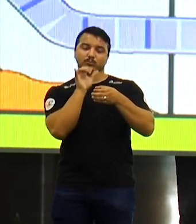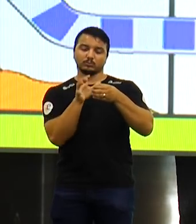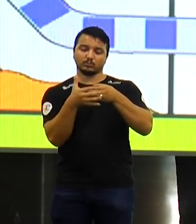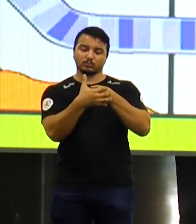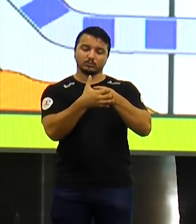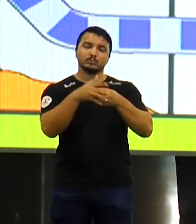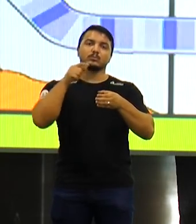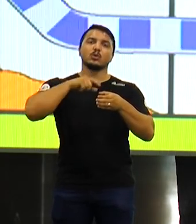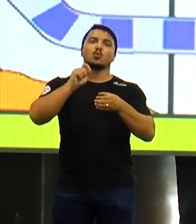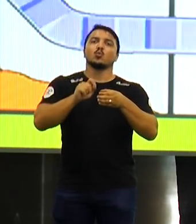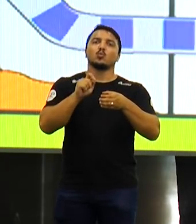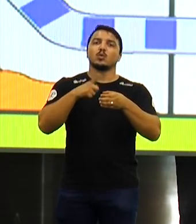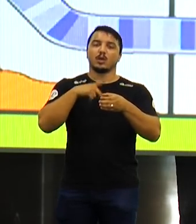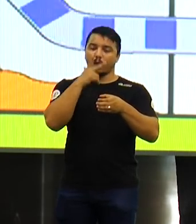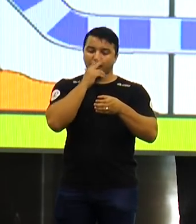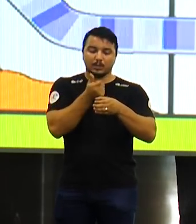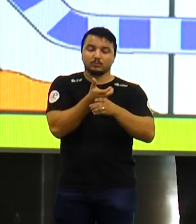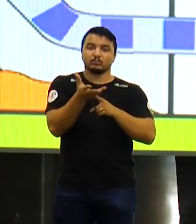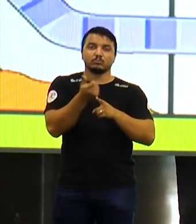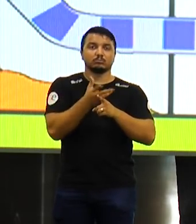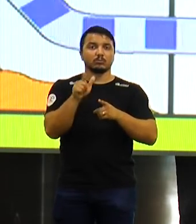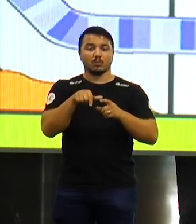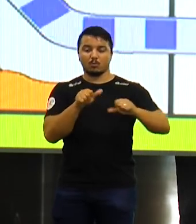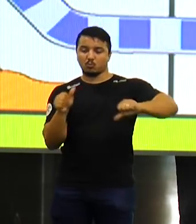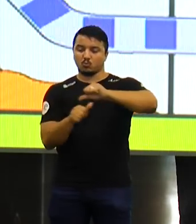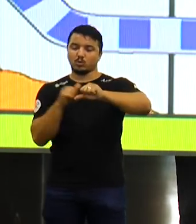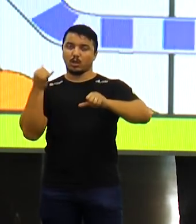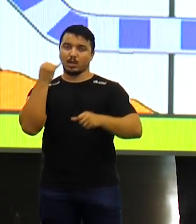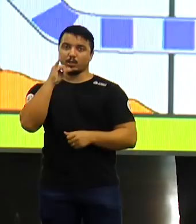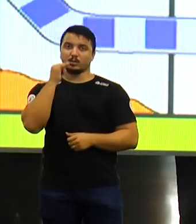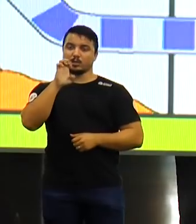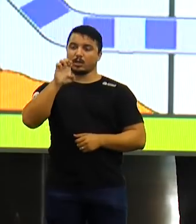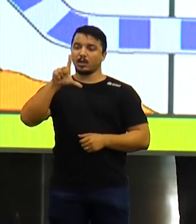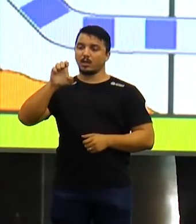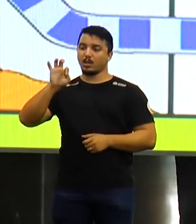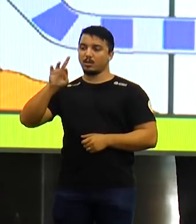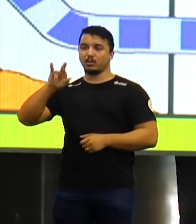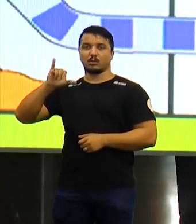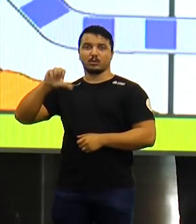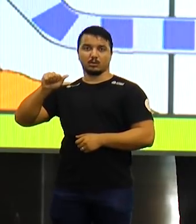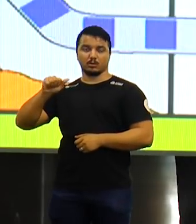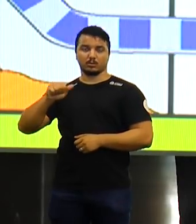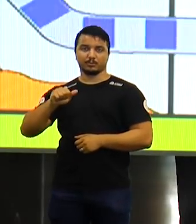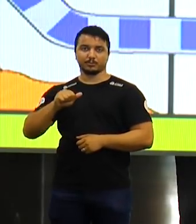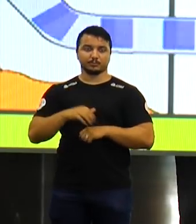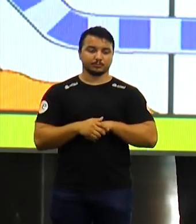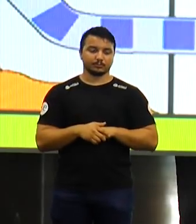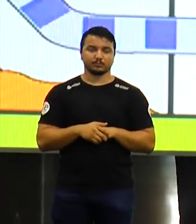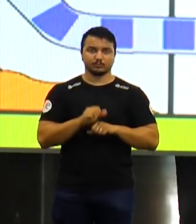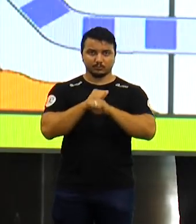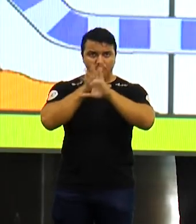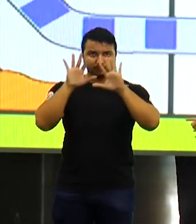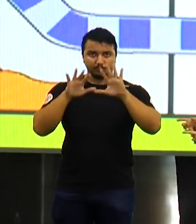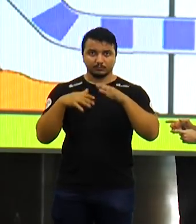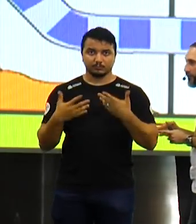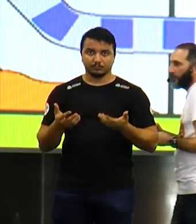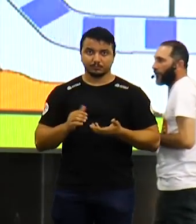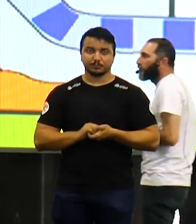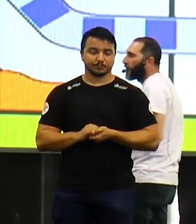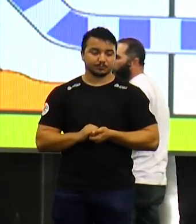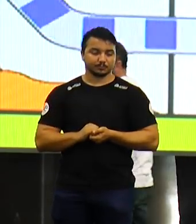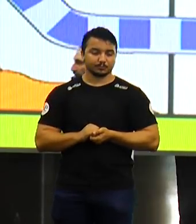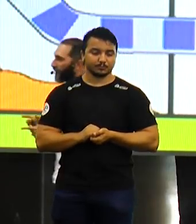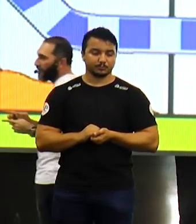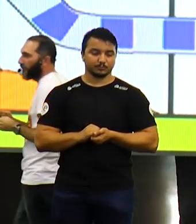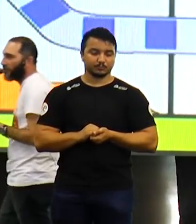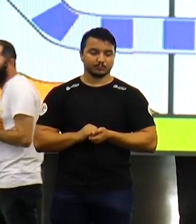campo eletromagnético fisicamente será transformado em energia elétrica. Isso está claro para vocês, gente? Sim,